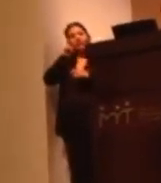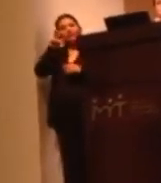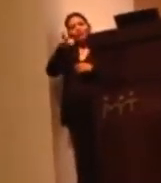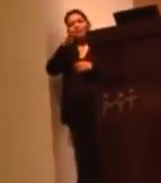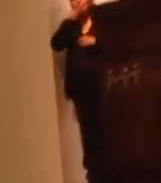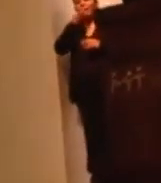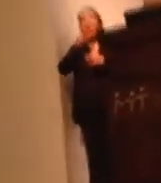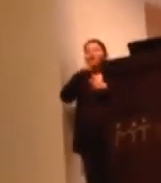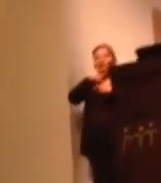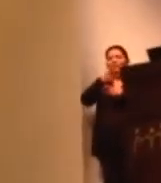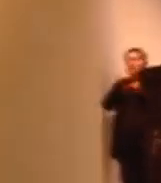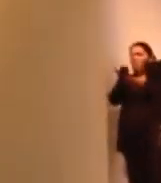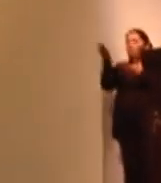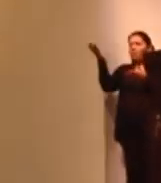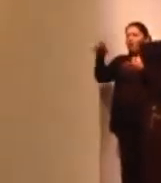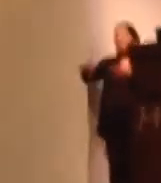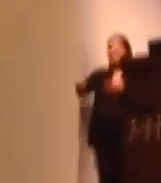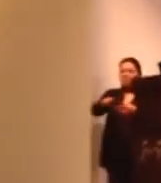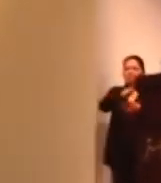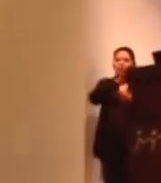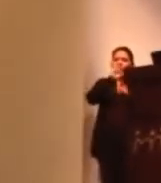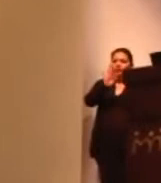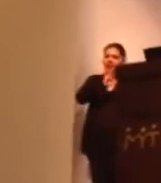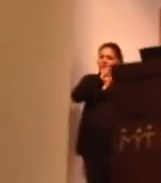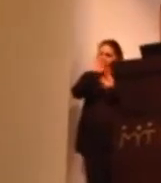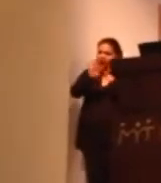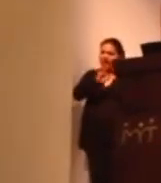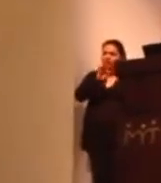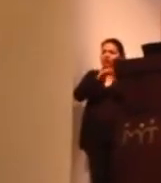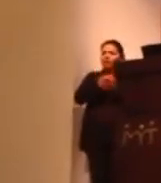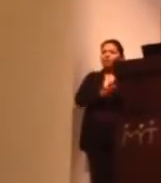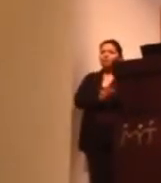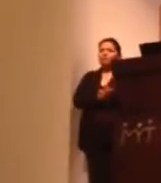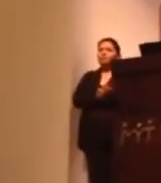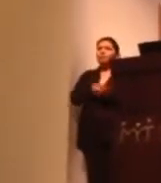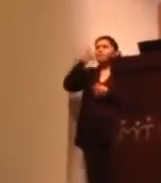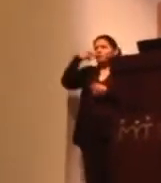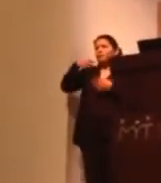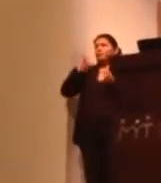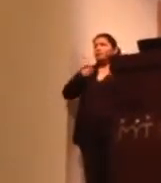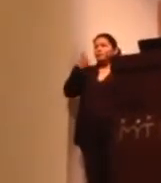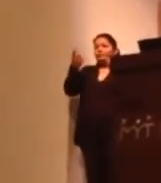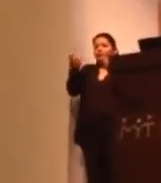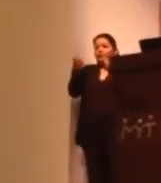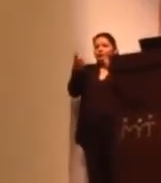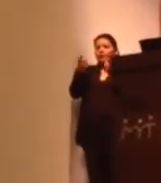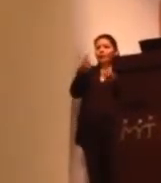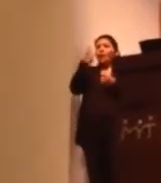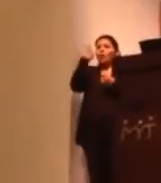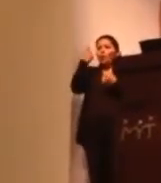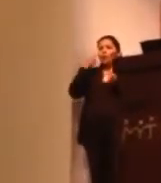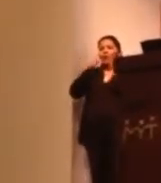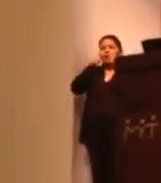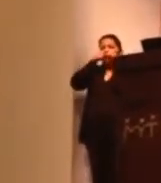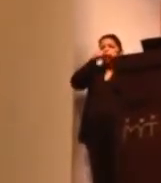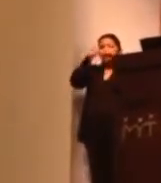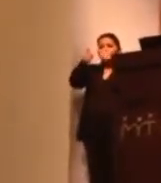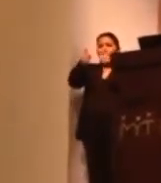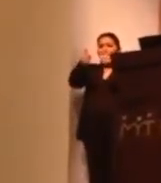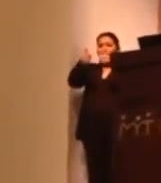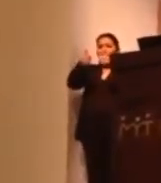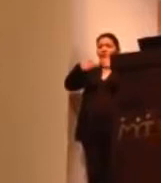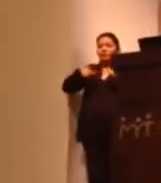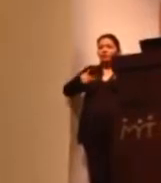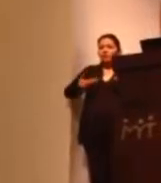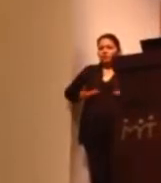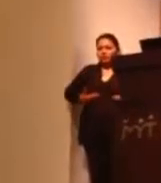un tratamiento. Y sobre todo, lejos del tratamiento, es para darle una atención